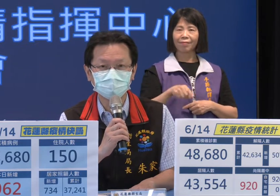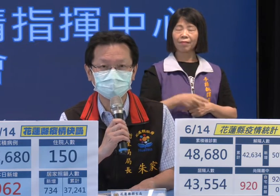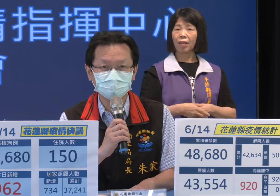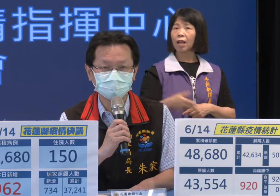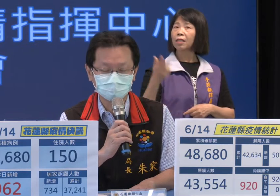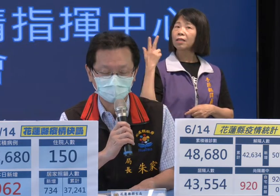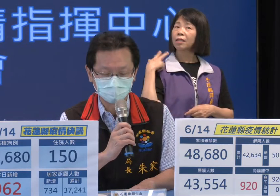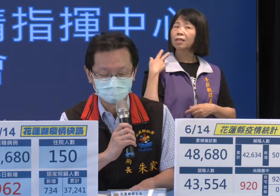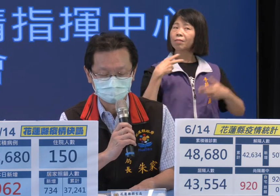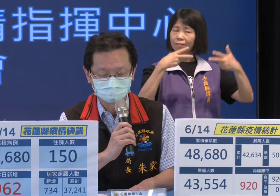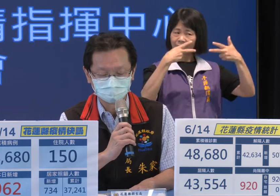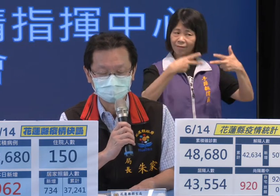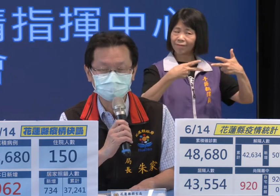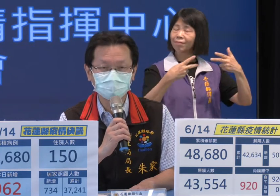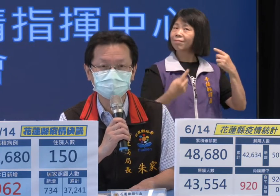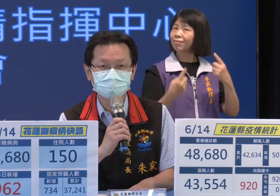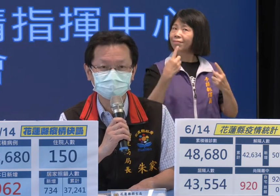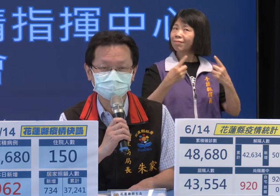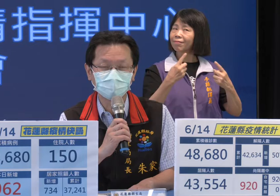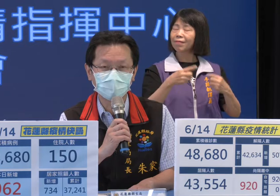周二比较起来是